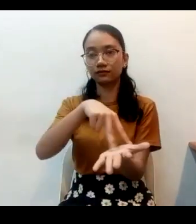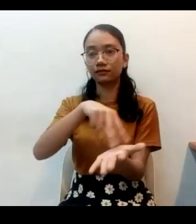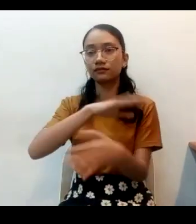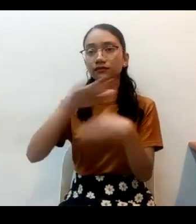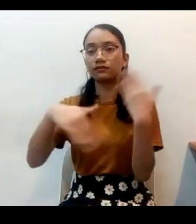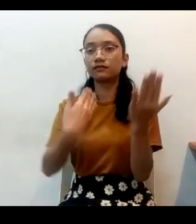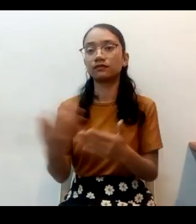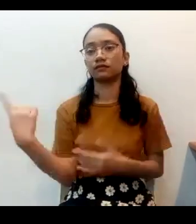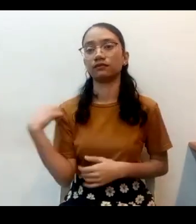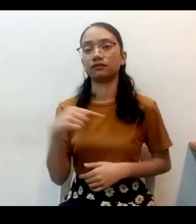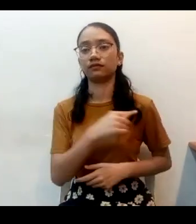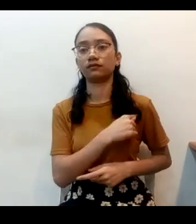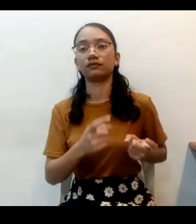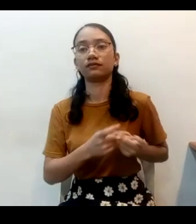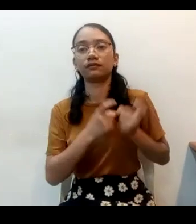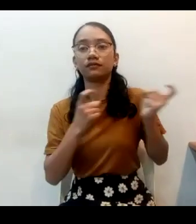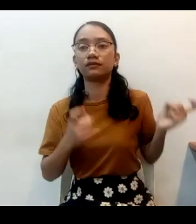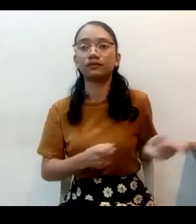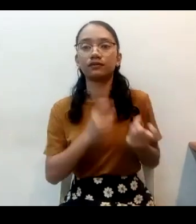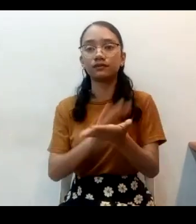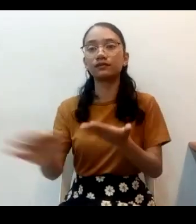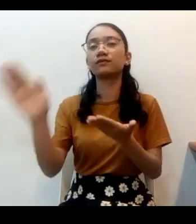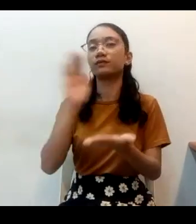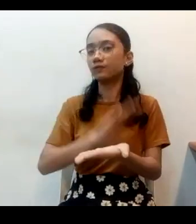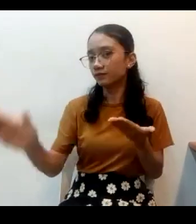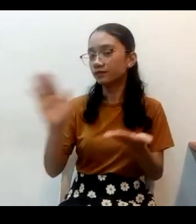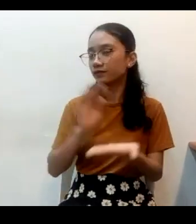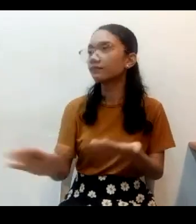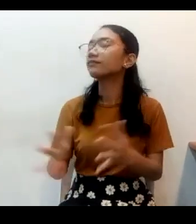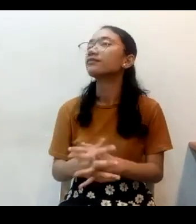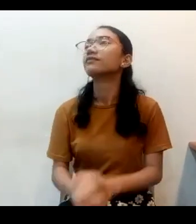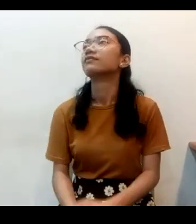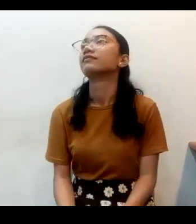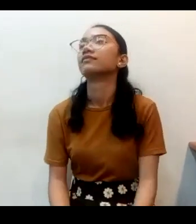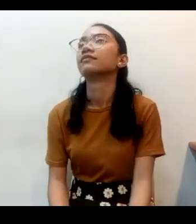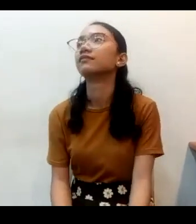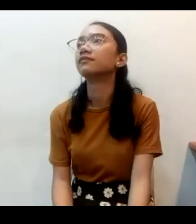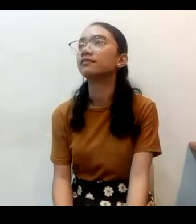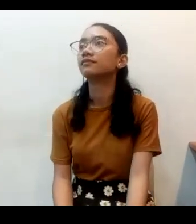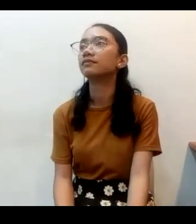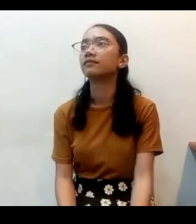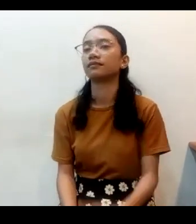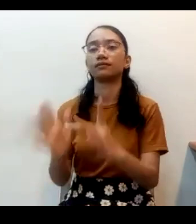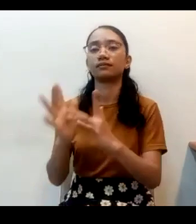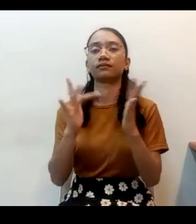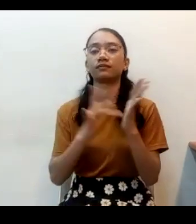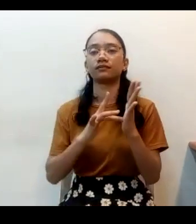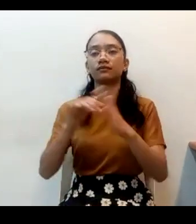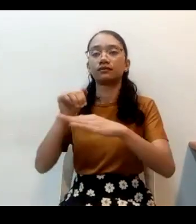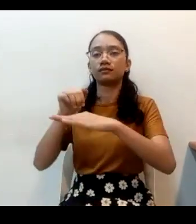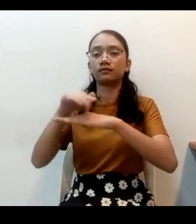away. Kaya dahil po sa kamatayan at pagkabuhay muli ni Yesu Kristo, lahat po ng kasalanan natin ay nalinis. Jesus was sent